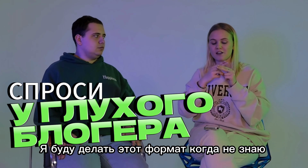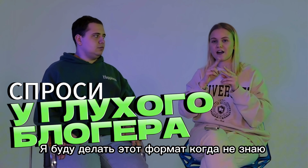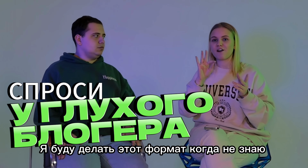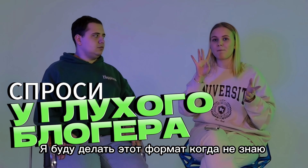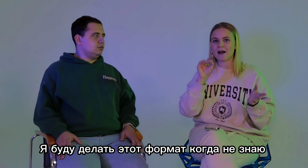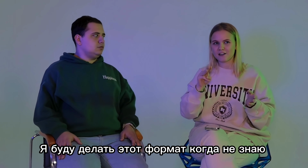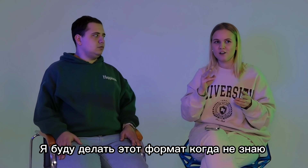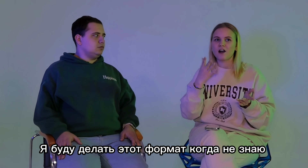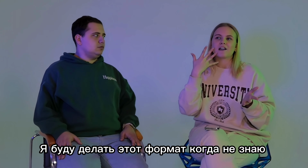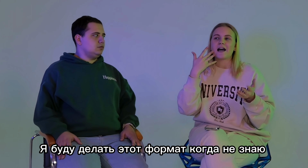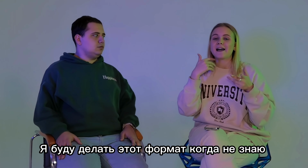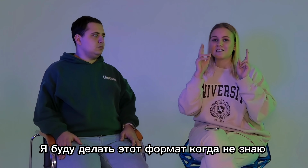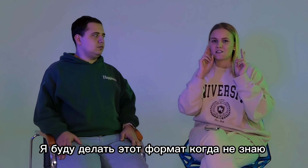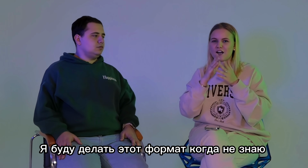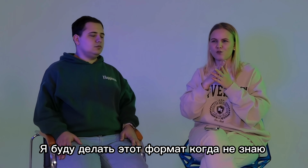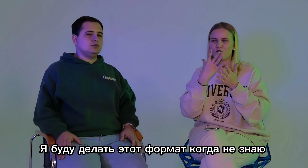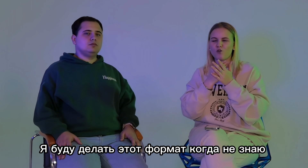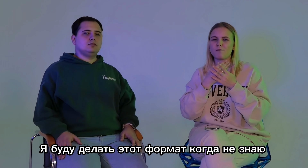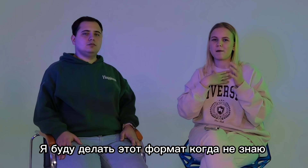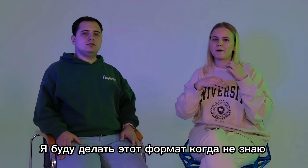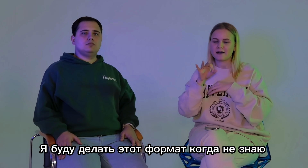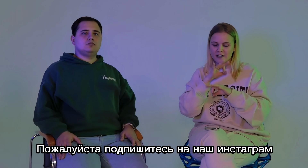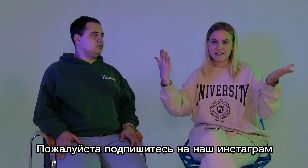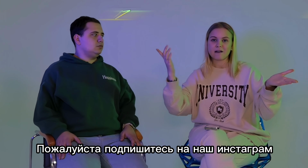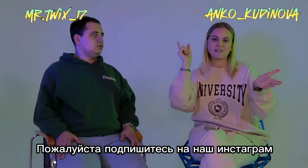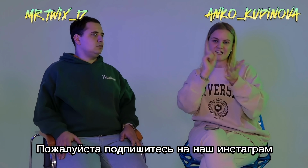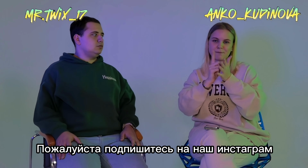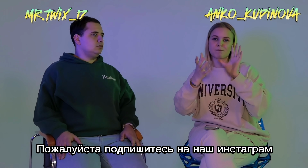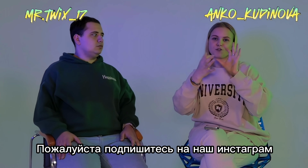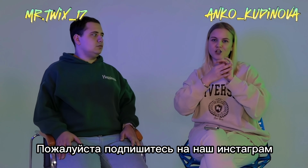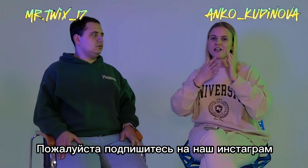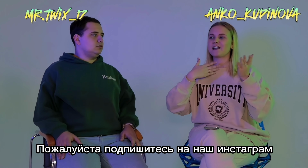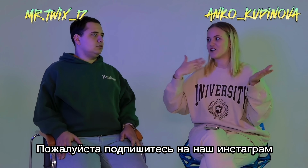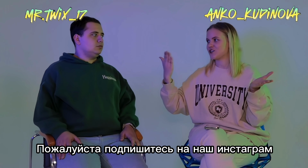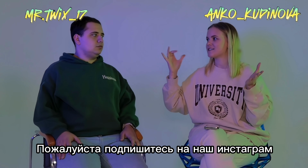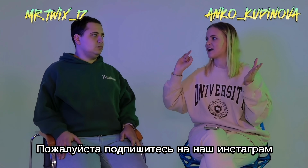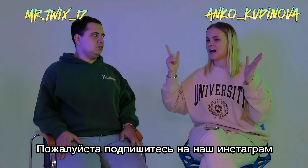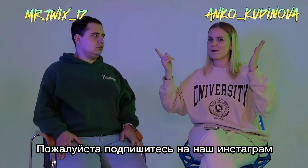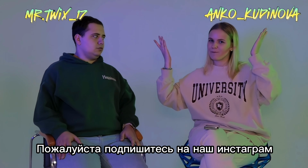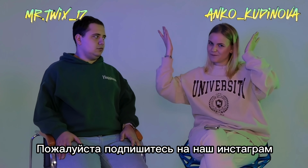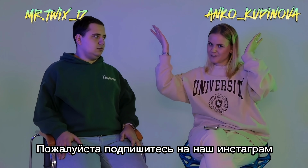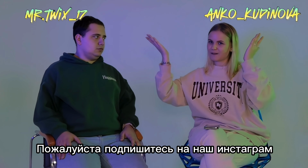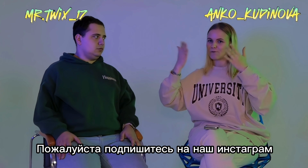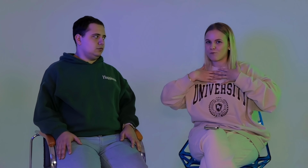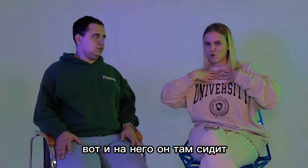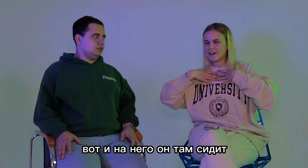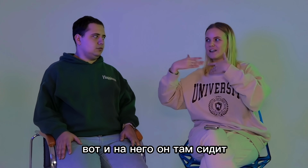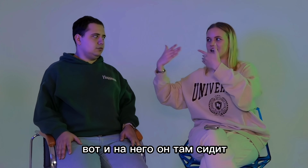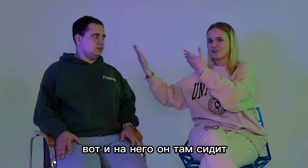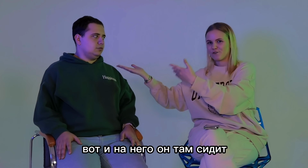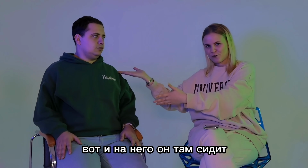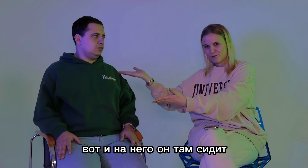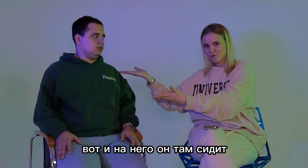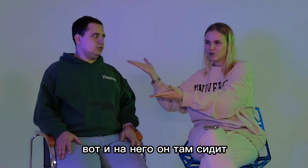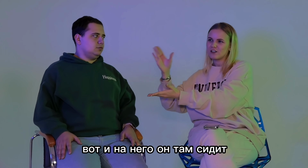этот формат, когда я не знаю, что у меня проект. И обязательно подпишитесь на наш инстаграм, мой и на него. Он